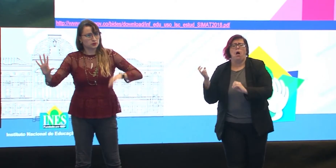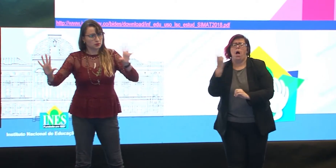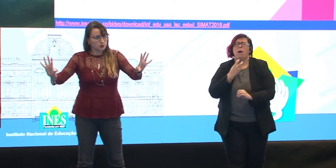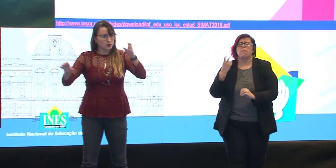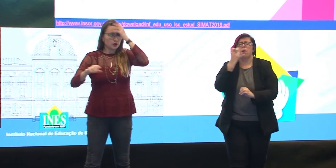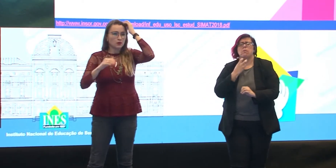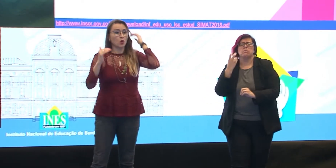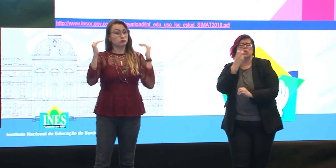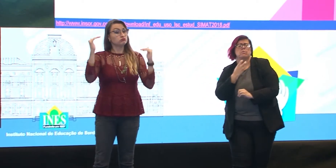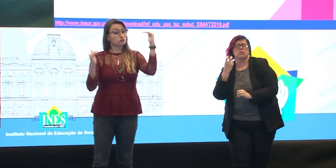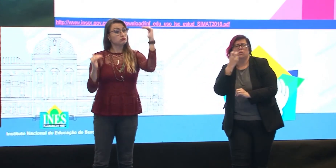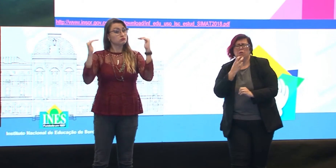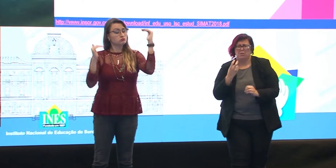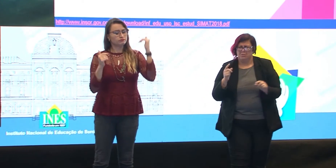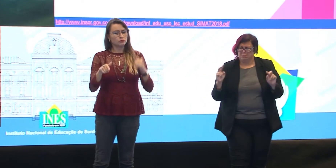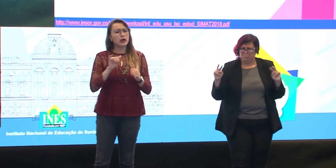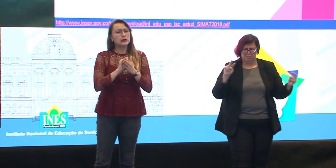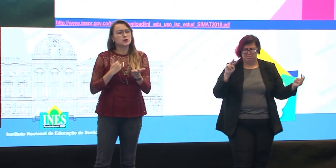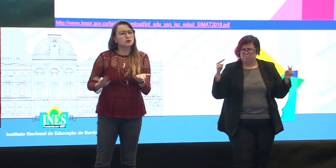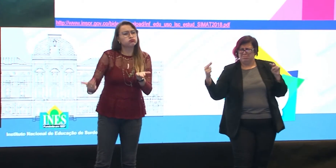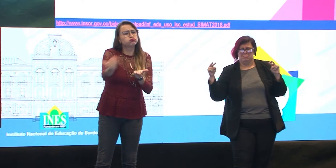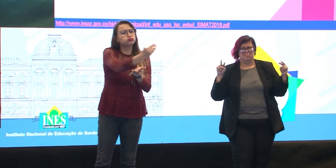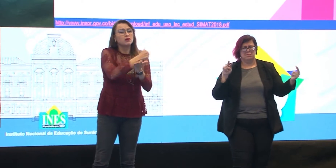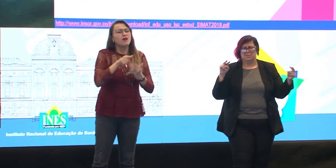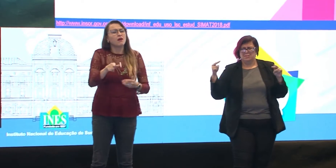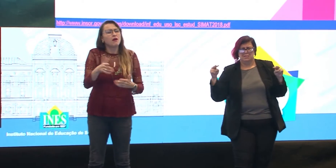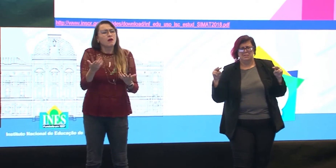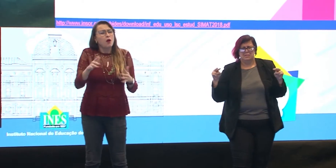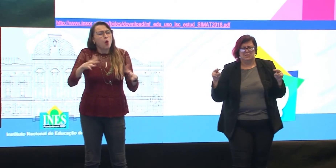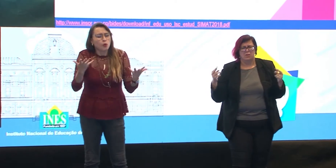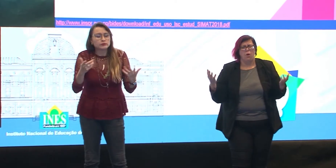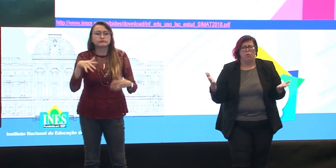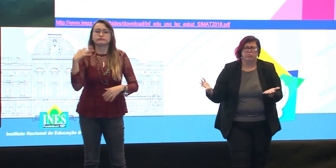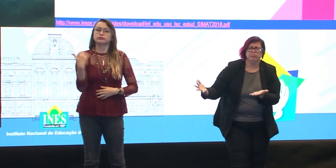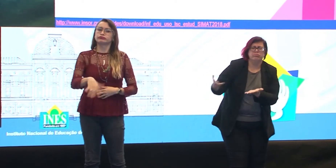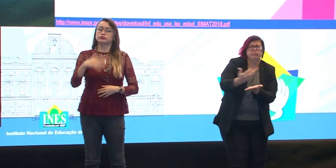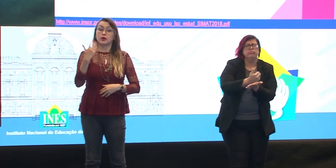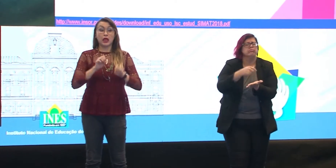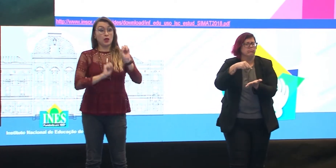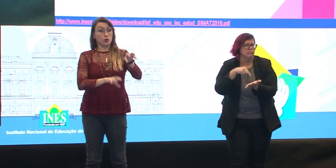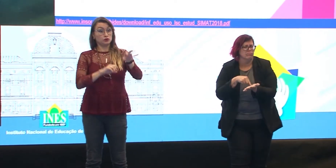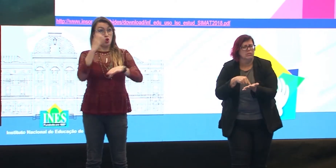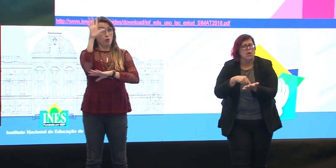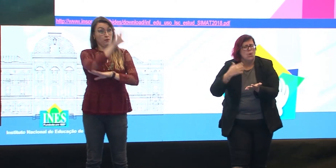utilizam nenhuma língua de sinais. Elas ou oralizam ou utilizam outra forma de comunicação.